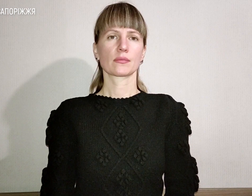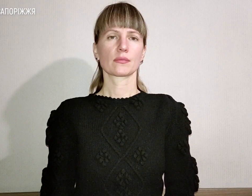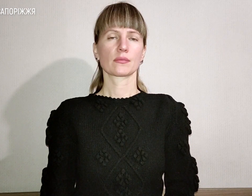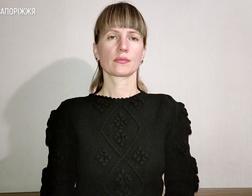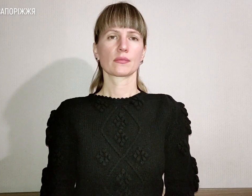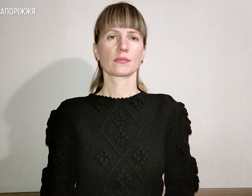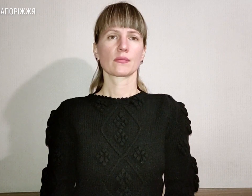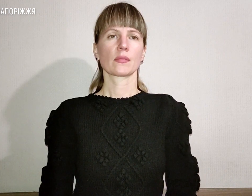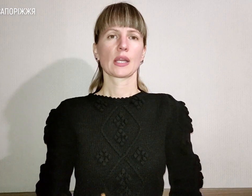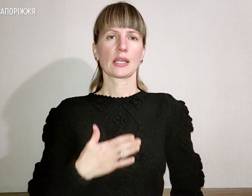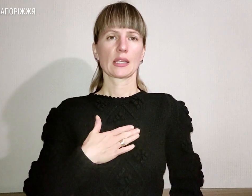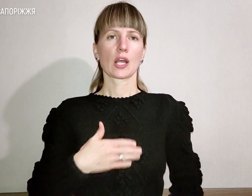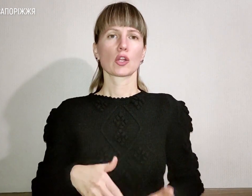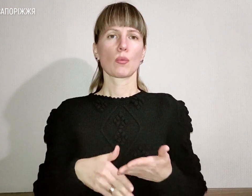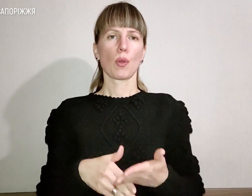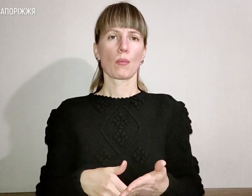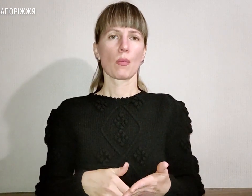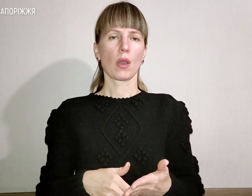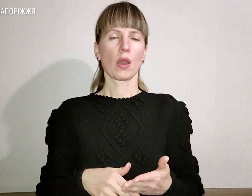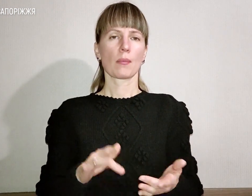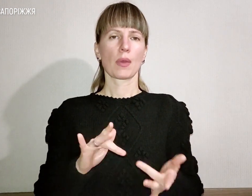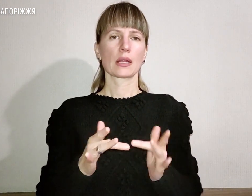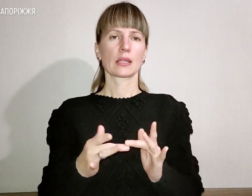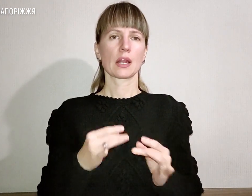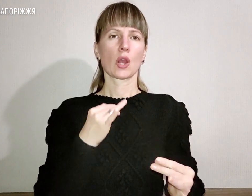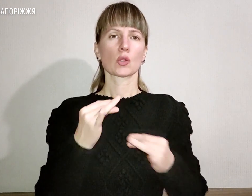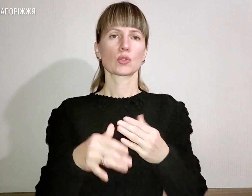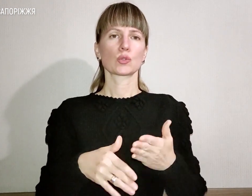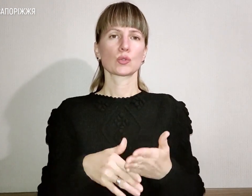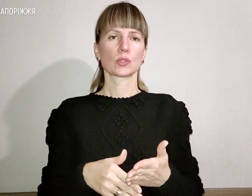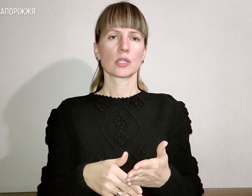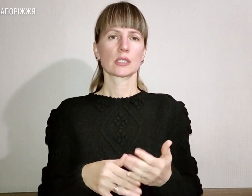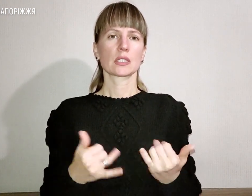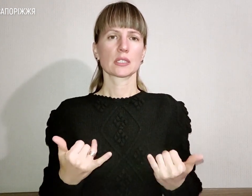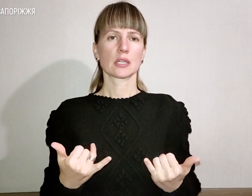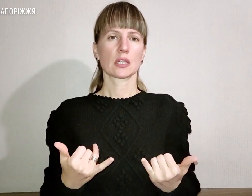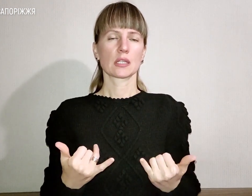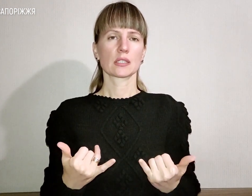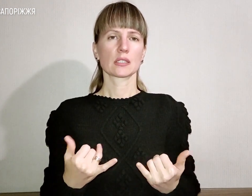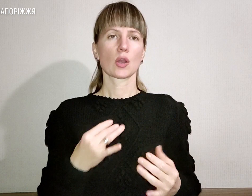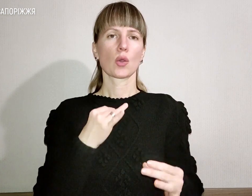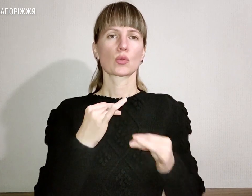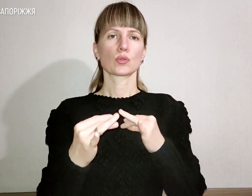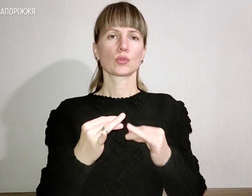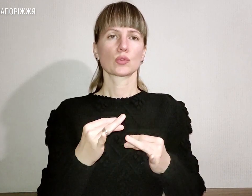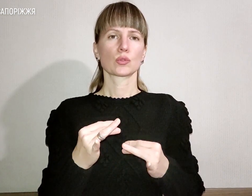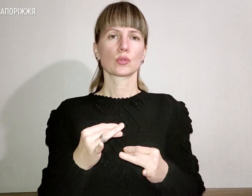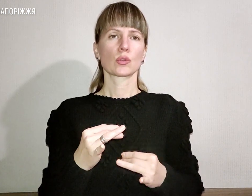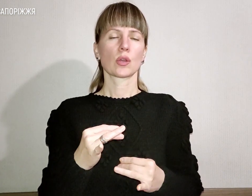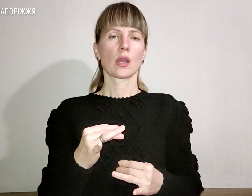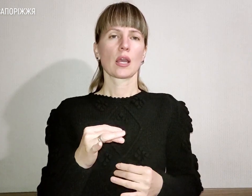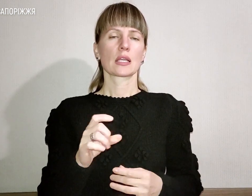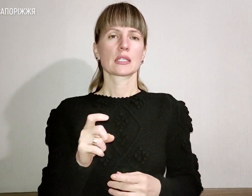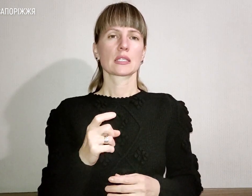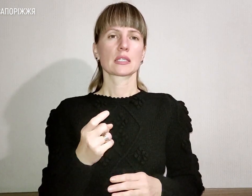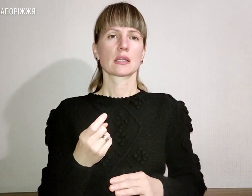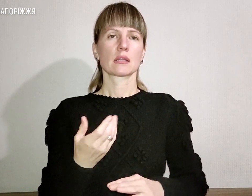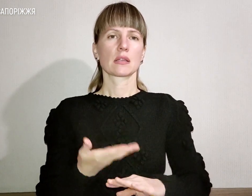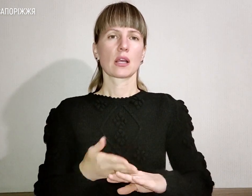Я допомагаю онлайн з консультаціями наразі, консультую з приводу гострих захворювань, тобто не